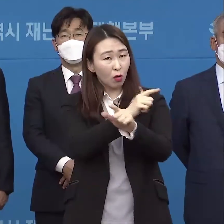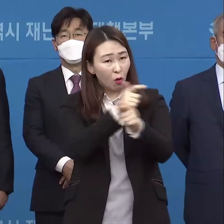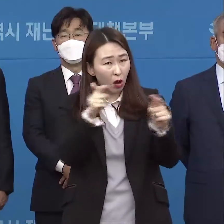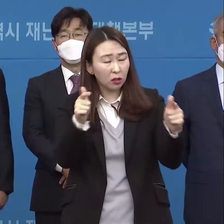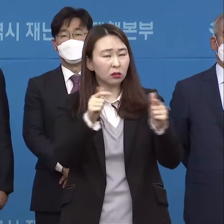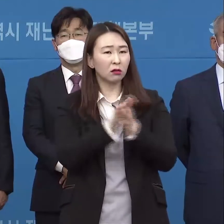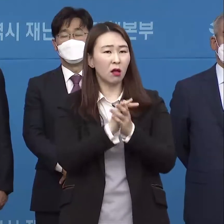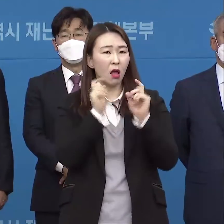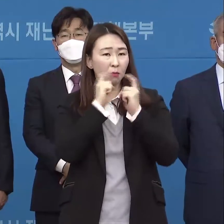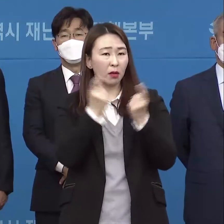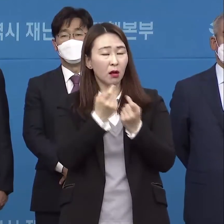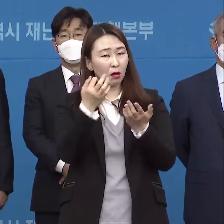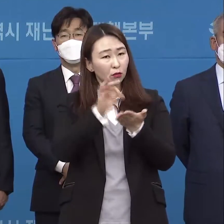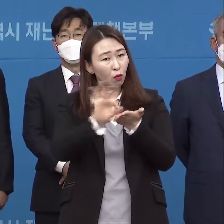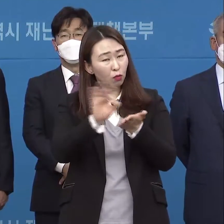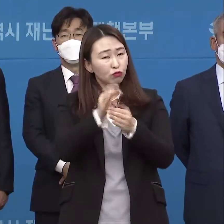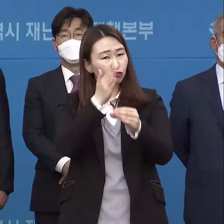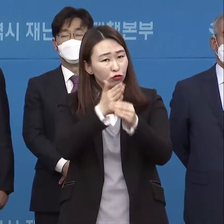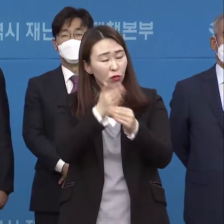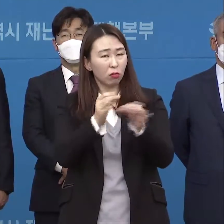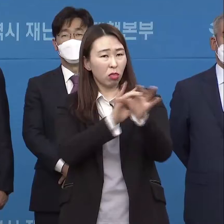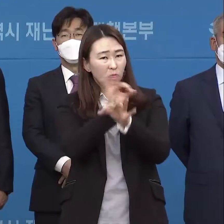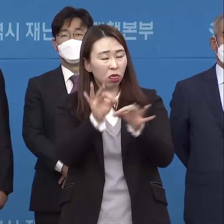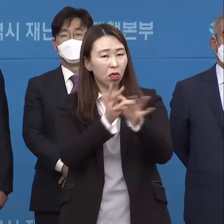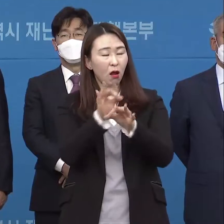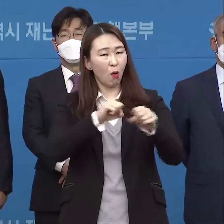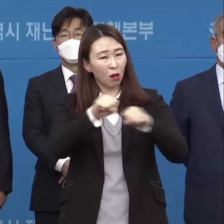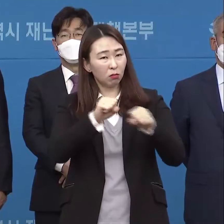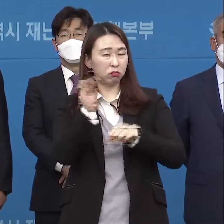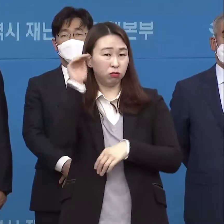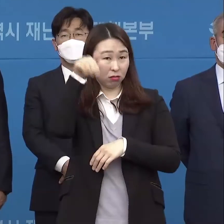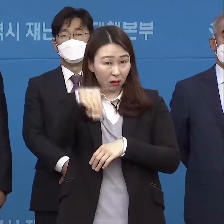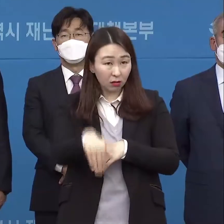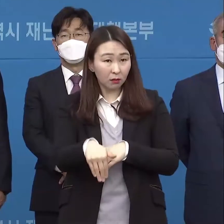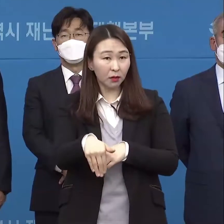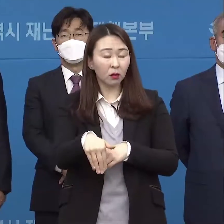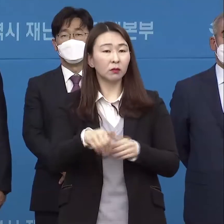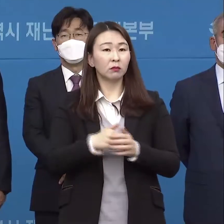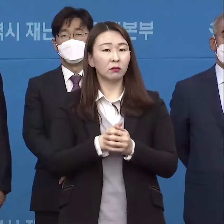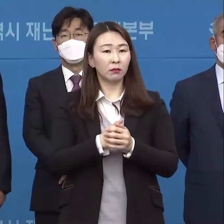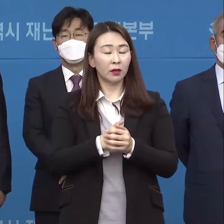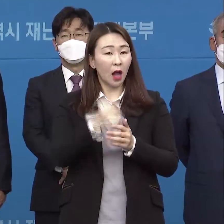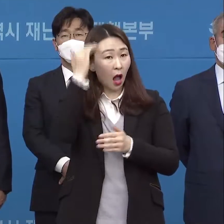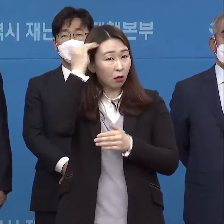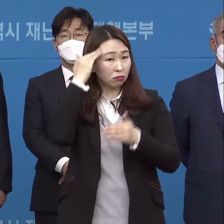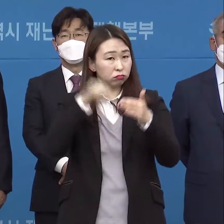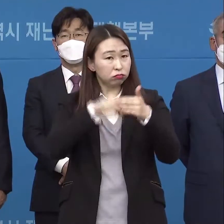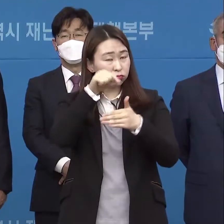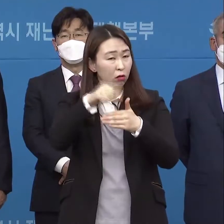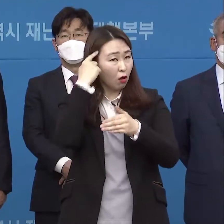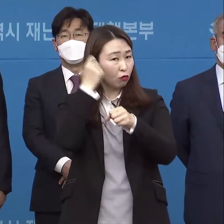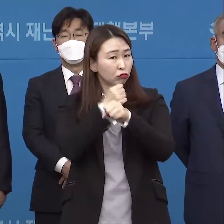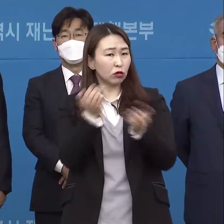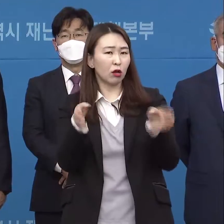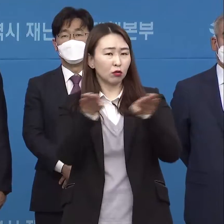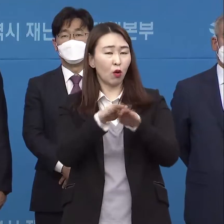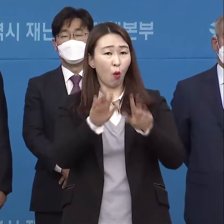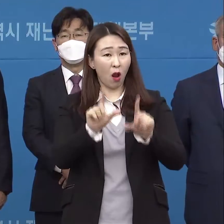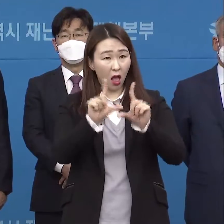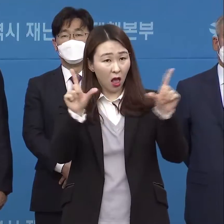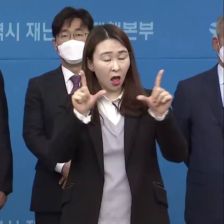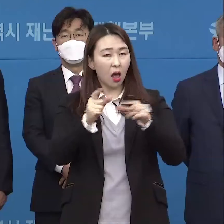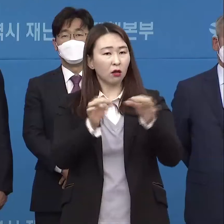등 민간 소비 중심으로 경제 활동이 크게 위축되었으며 국내외 연구기관 등은